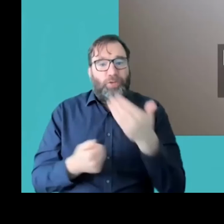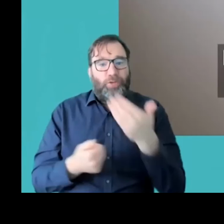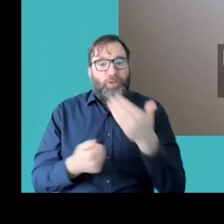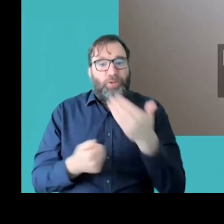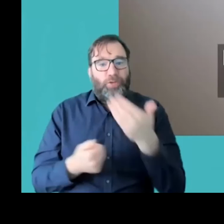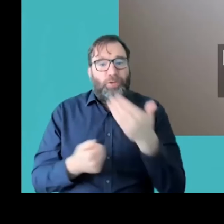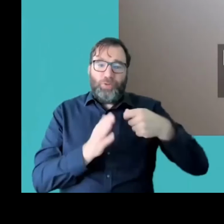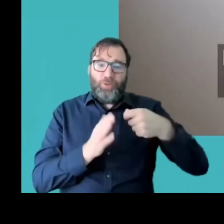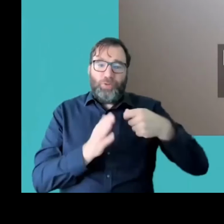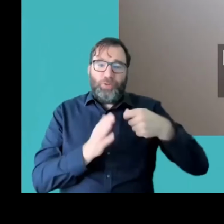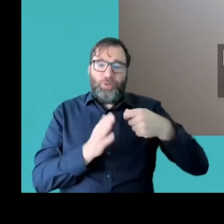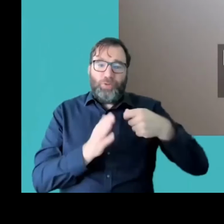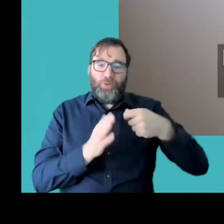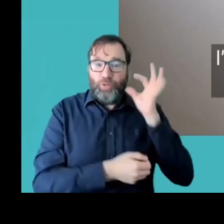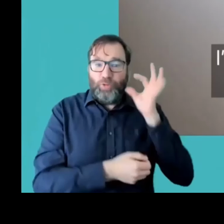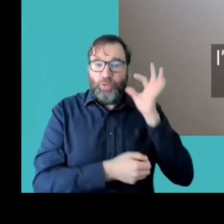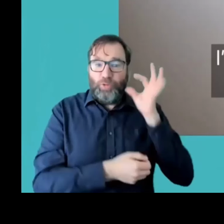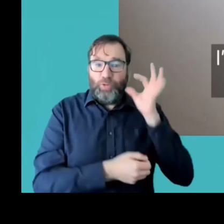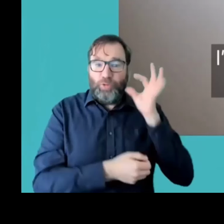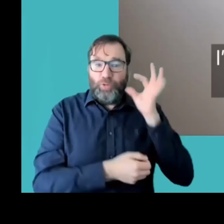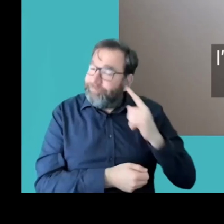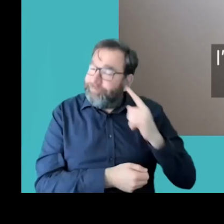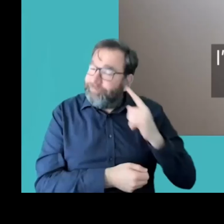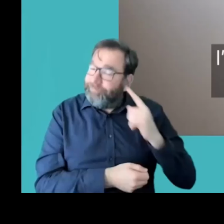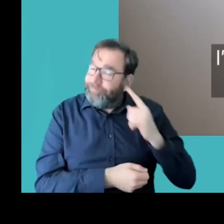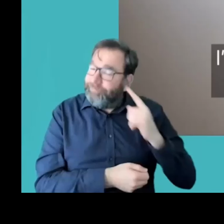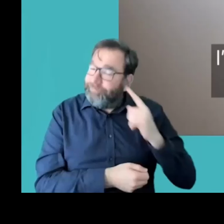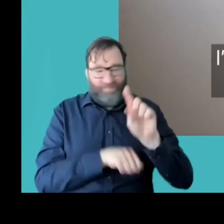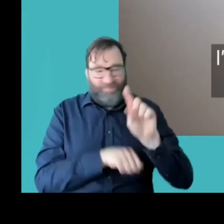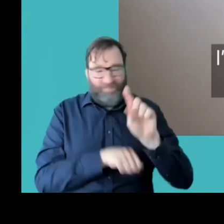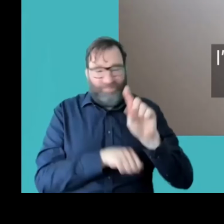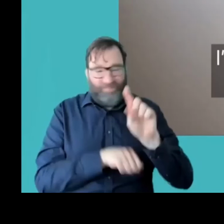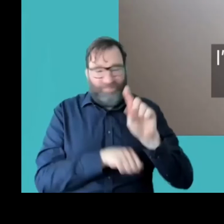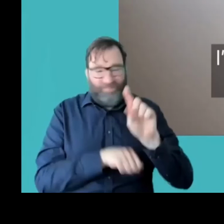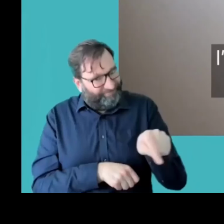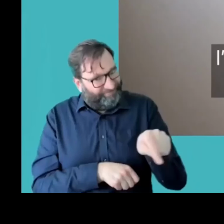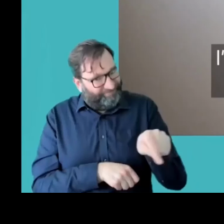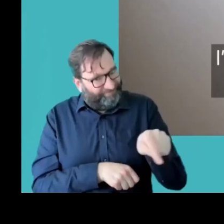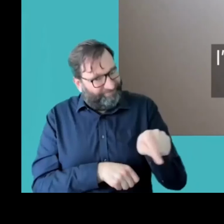Kênh Ghiền Gõ không bỏ lỡ